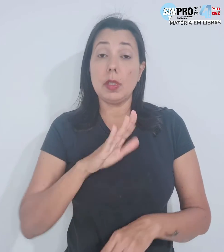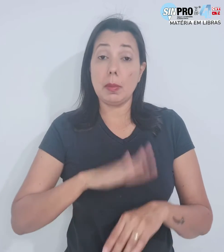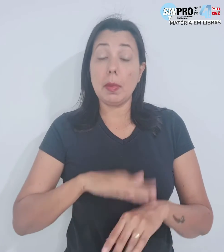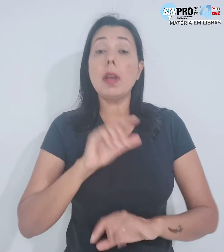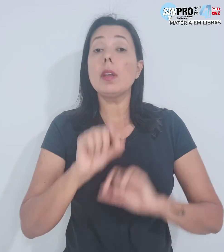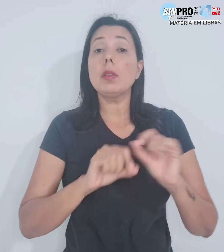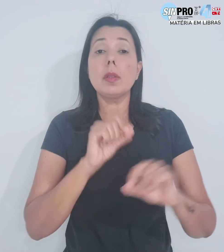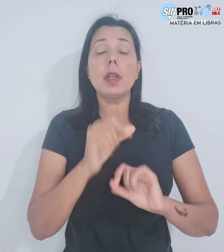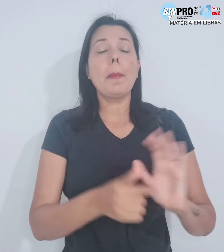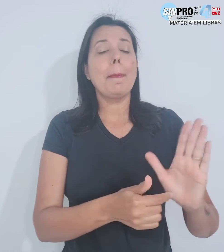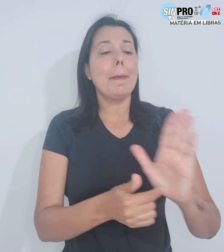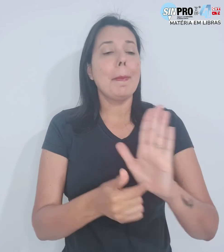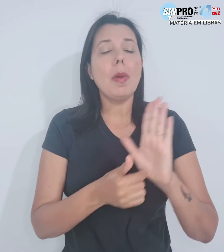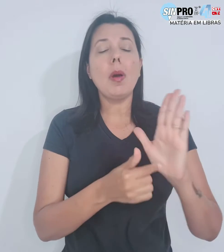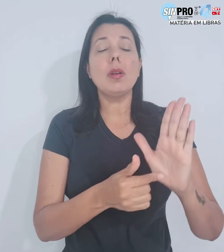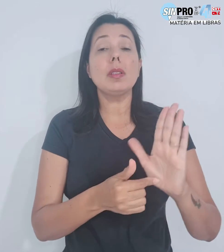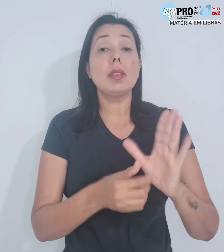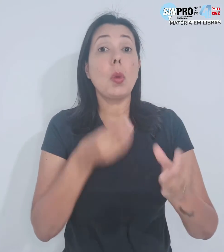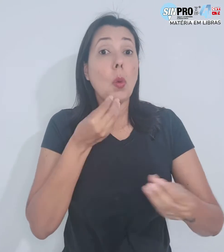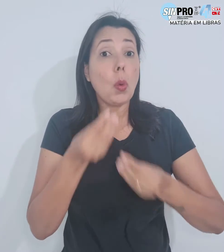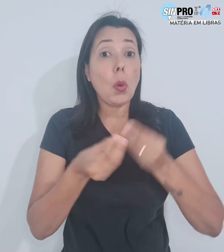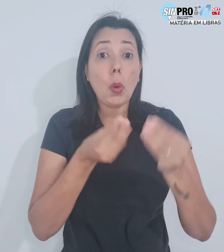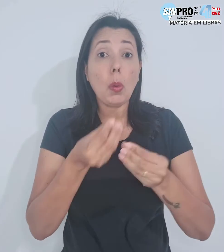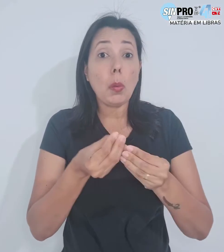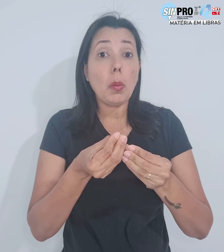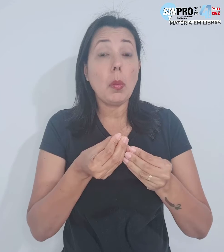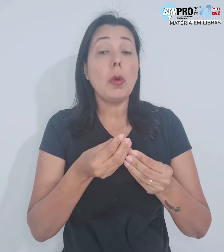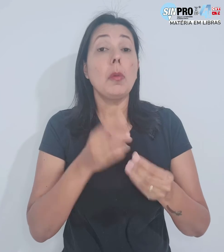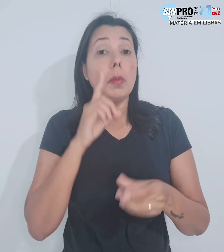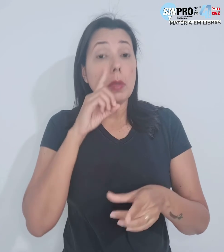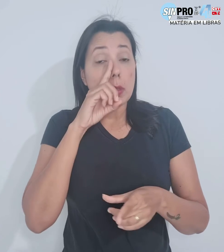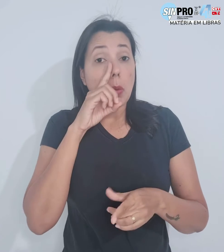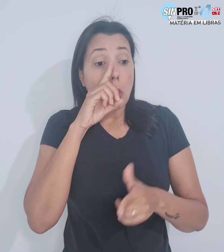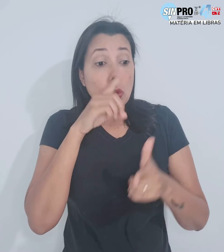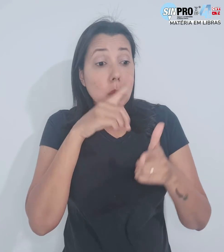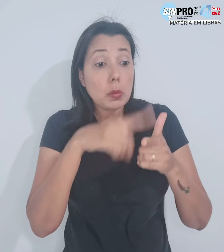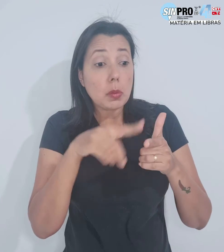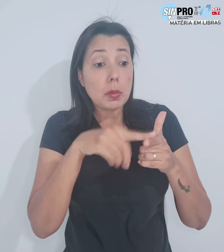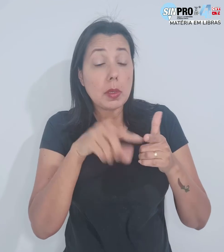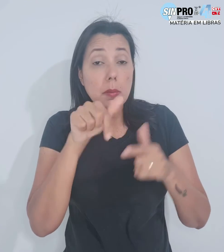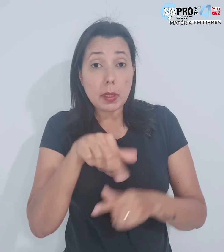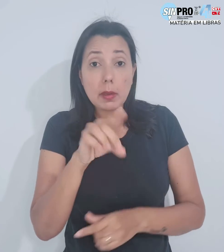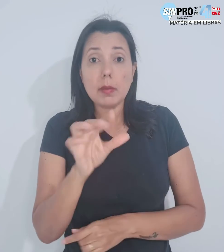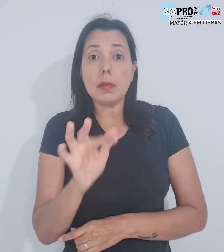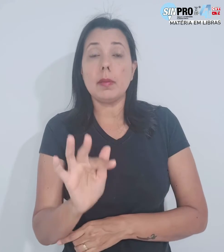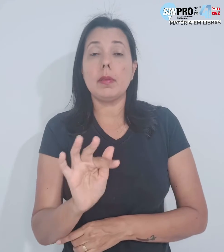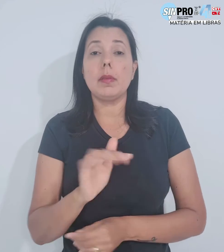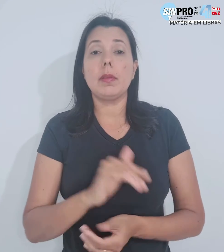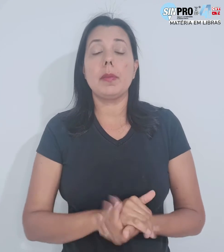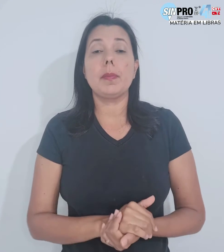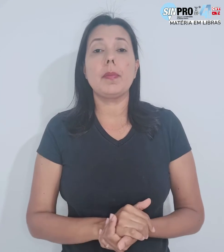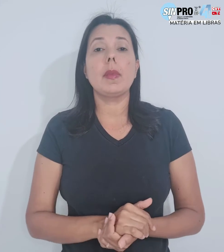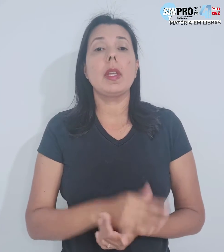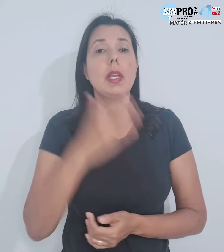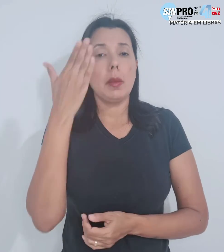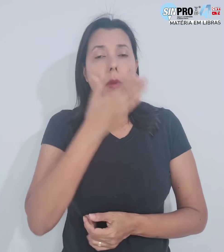é mais uma demonstração da gravidade do problema instalado no Distrito Federal e